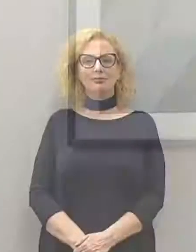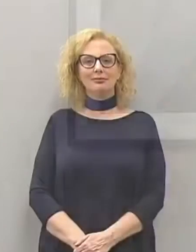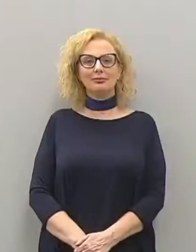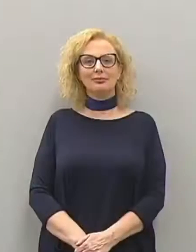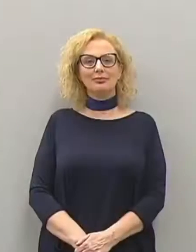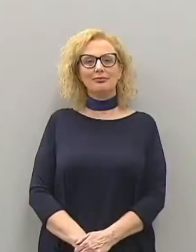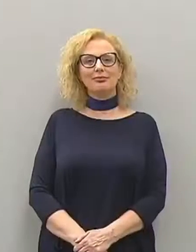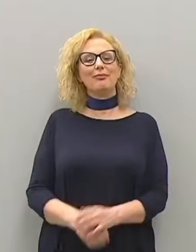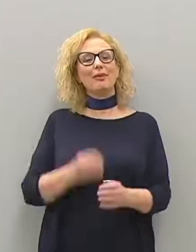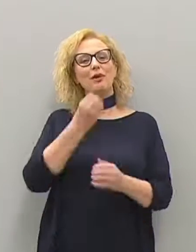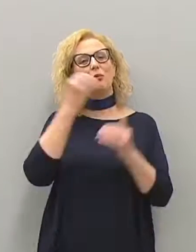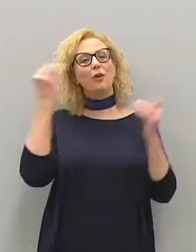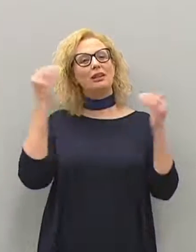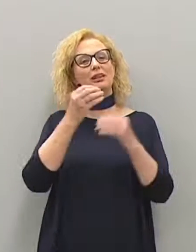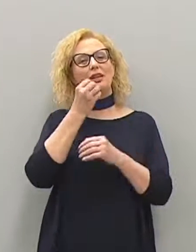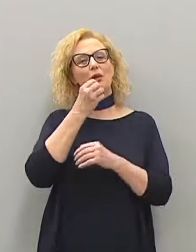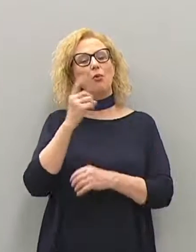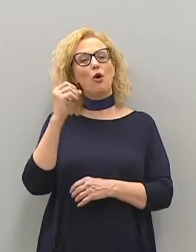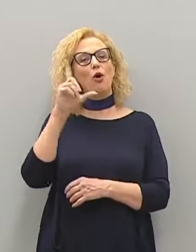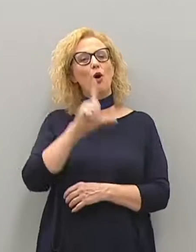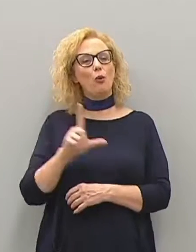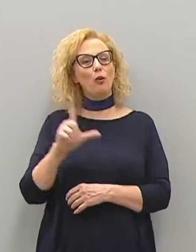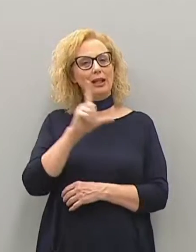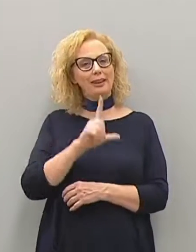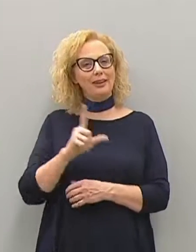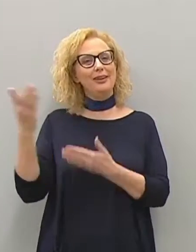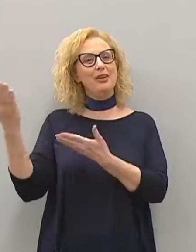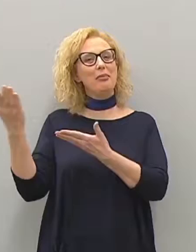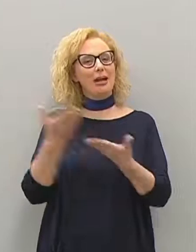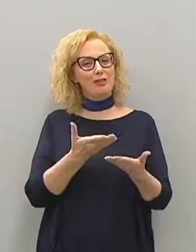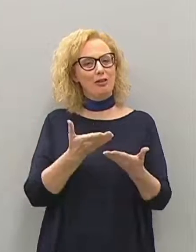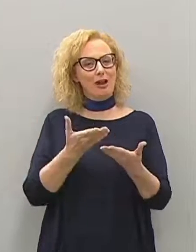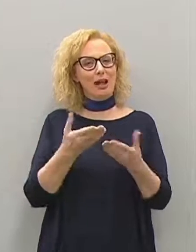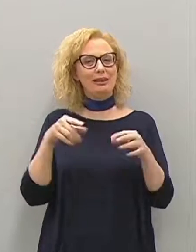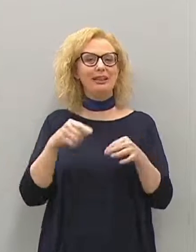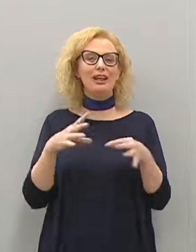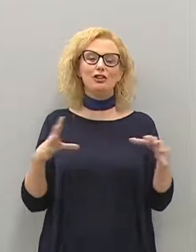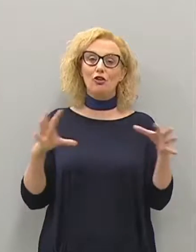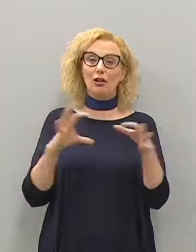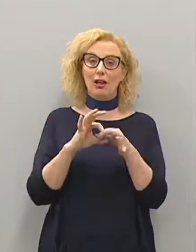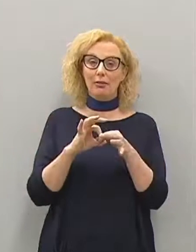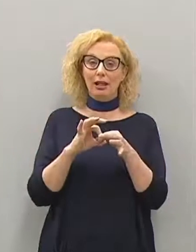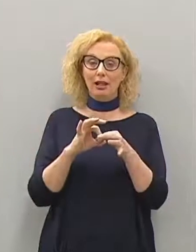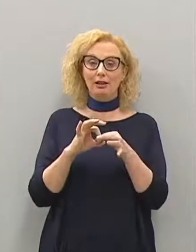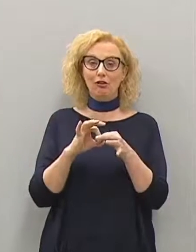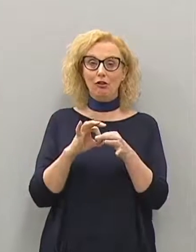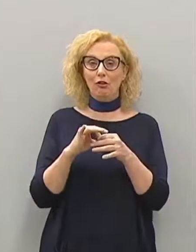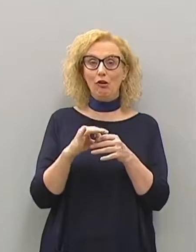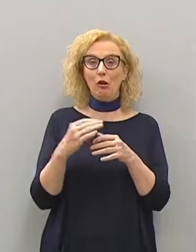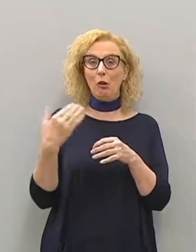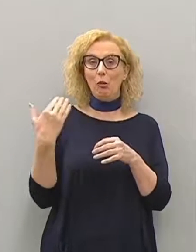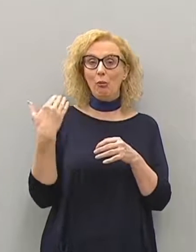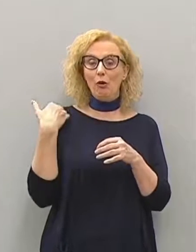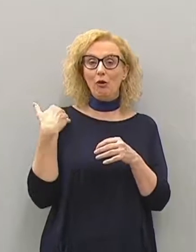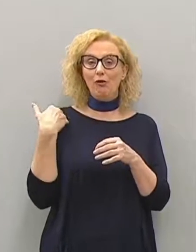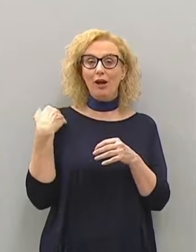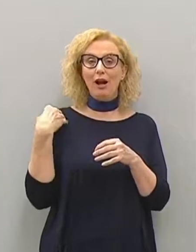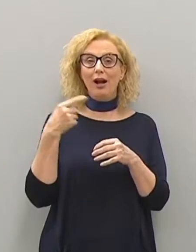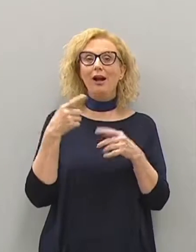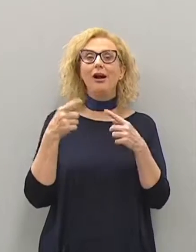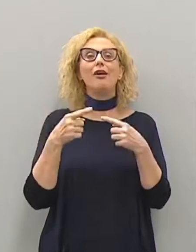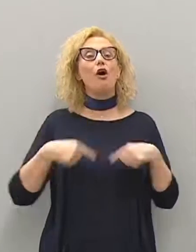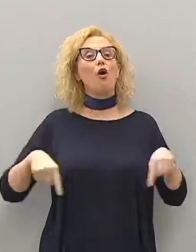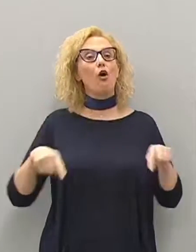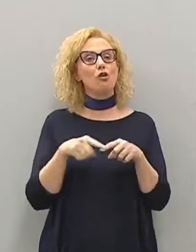buonasera buon lunedì e ben ritrovati ci colleghiamo adesso appena terminato la sessione odierna del consiglio provinciale